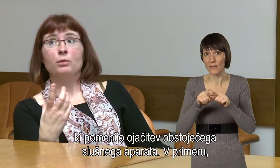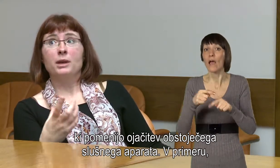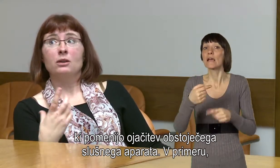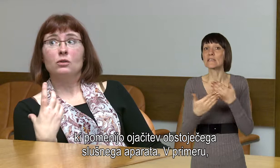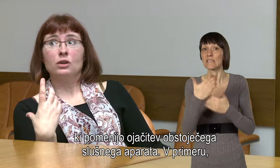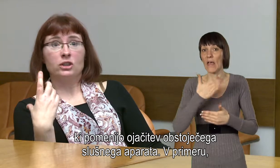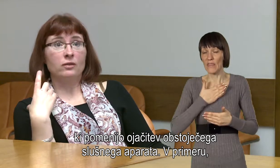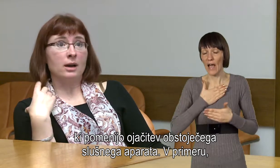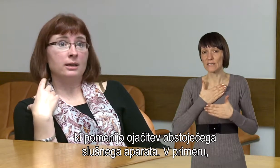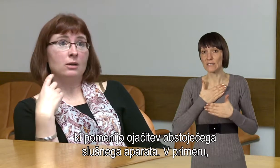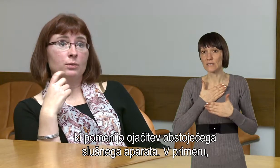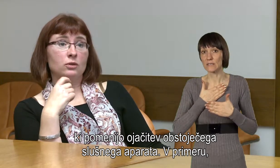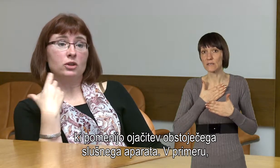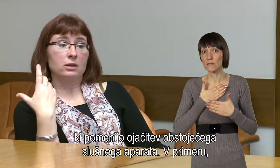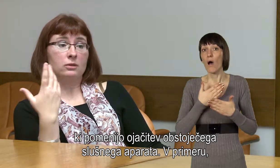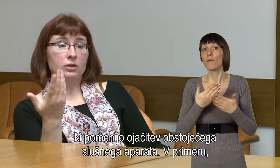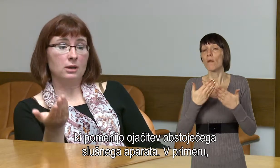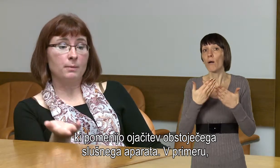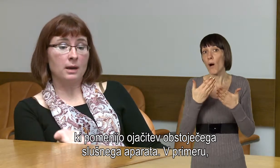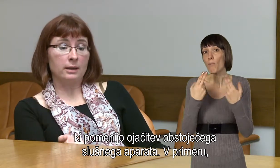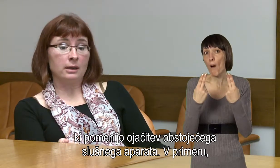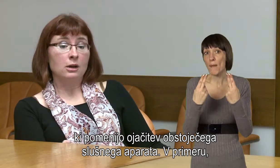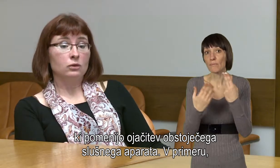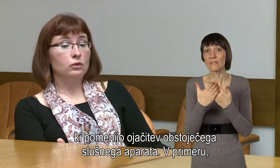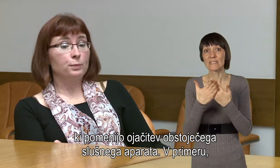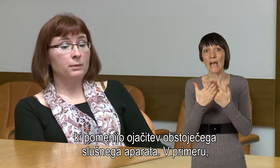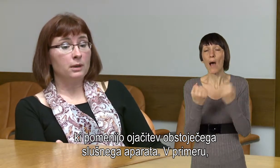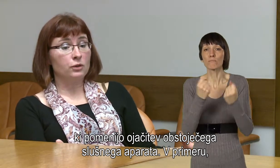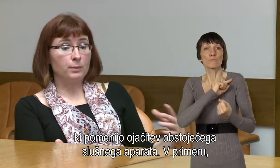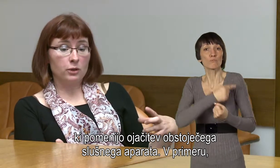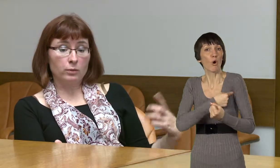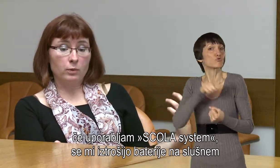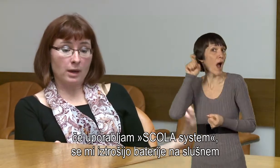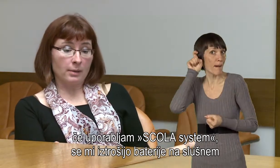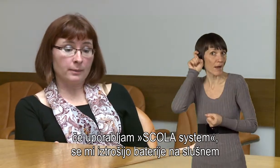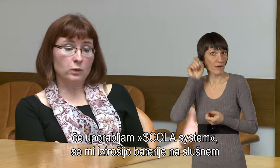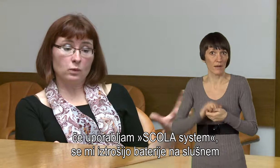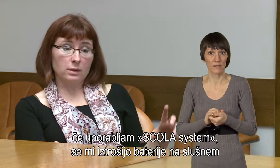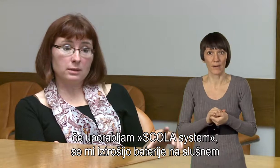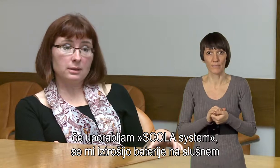pomenijo ojačevanje obstoječega slušnega aparata. Tudi v primeru, če pač uporabljam Scholar sistem,